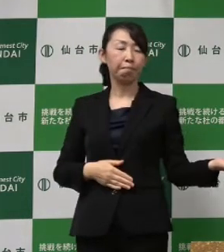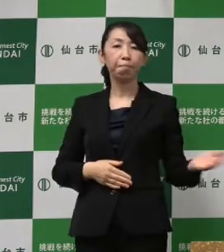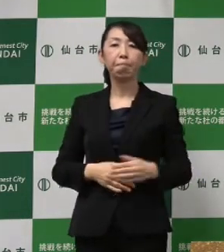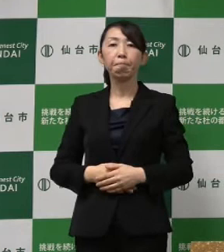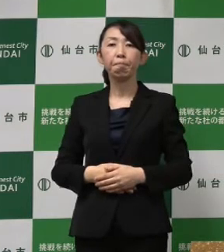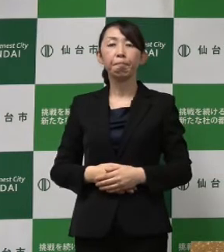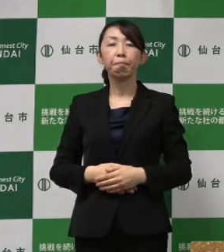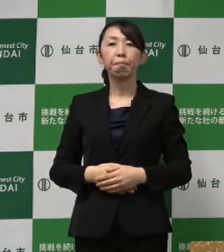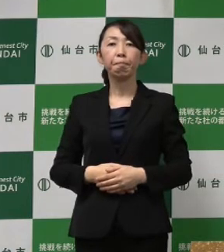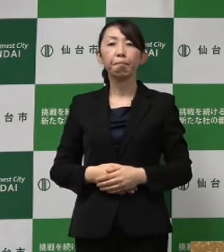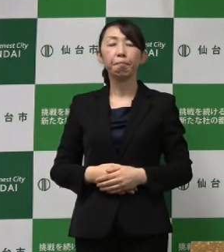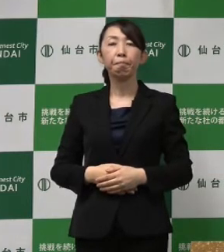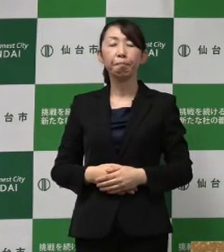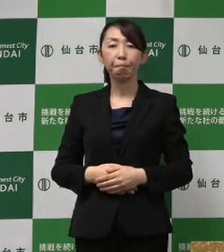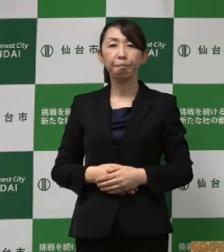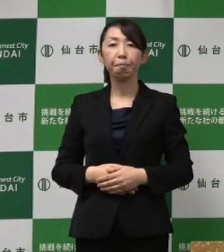ですね、